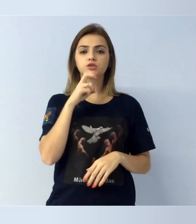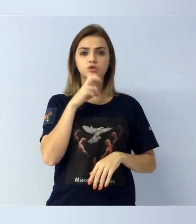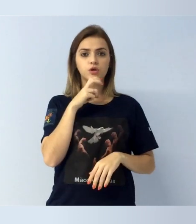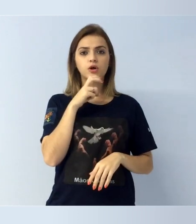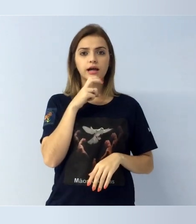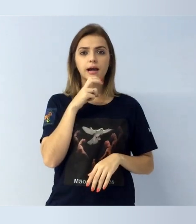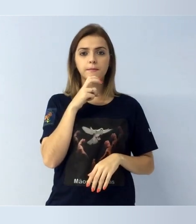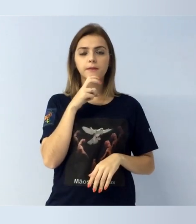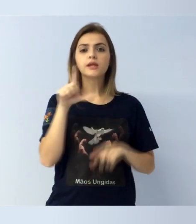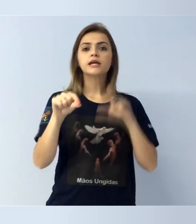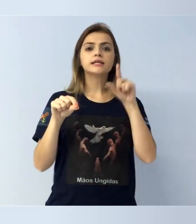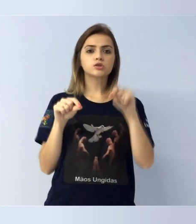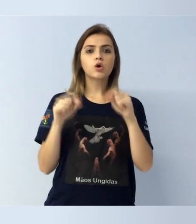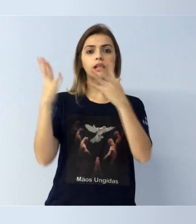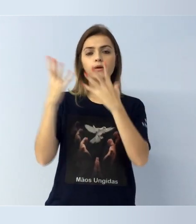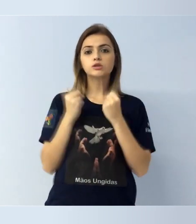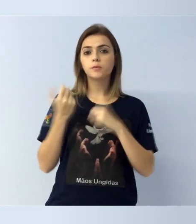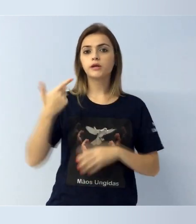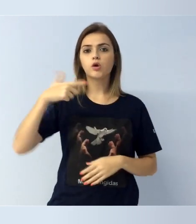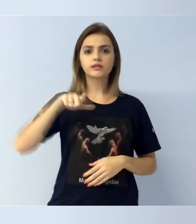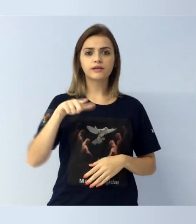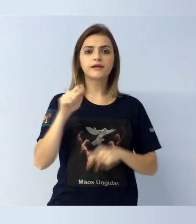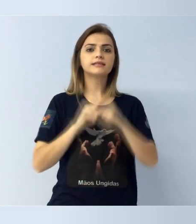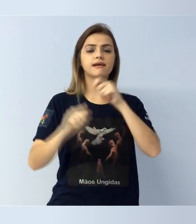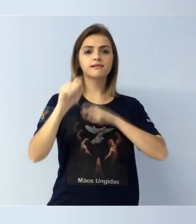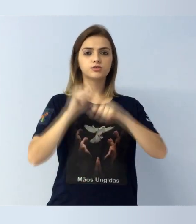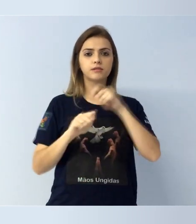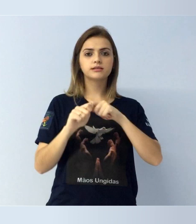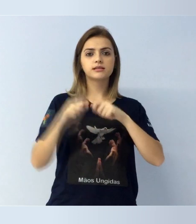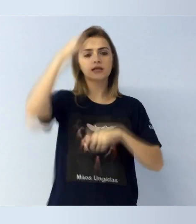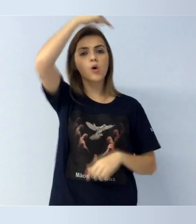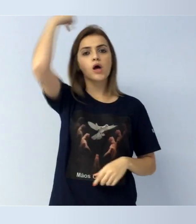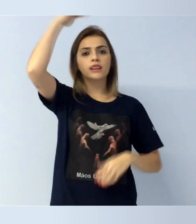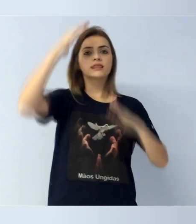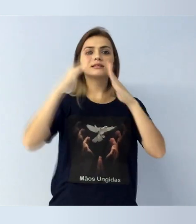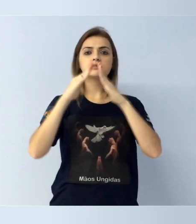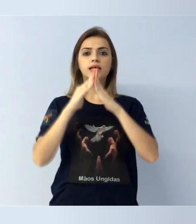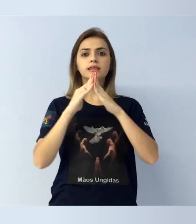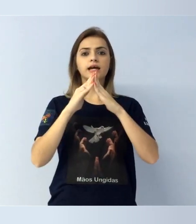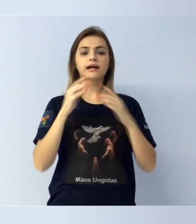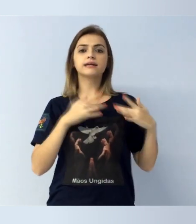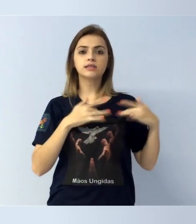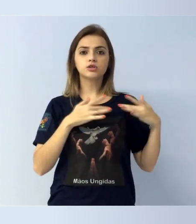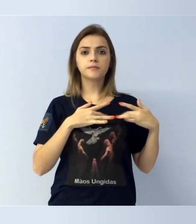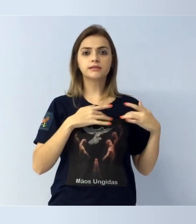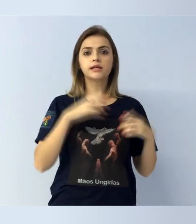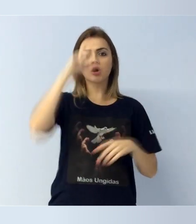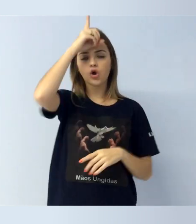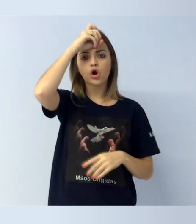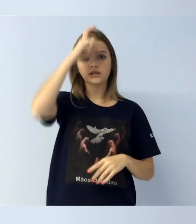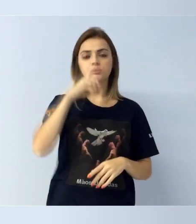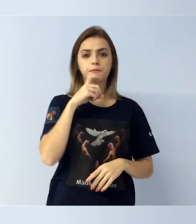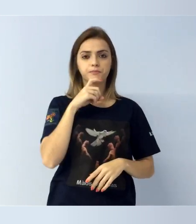Sorocaba, decidiu assumir de novo a administração da Santa Casa de Misericórdia. Meu